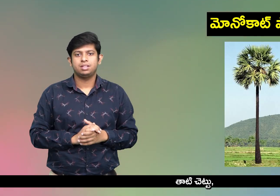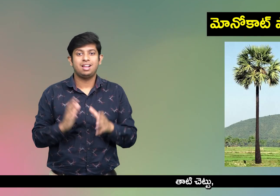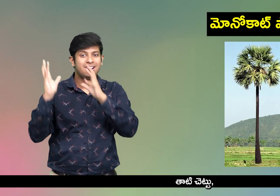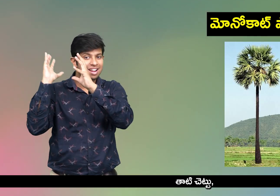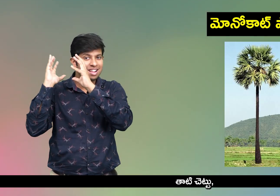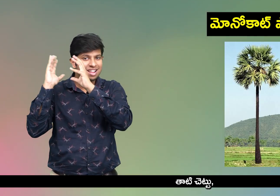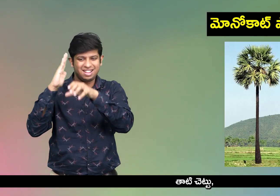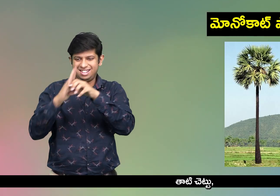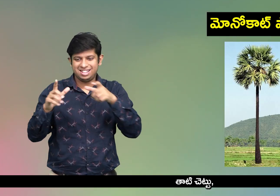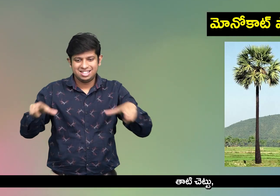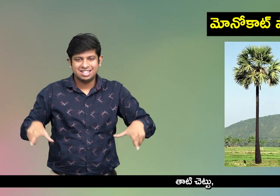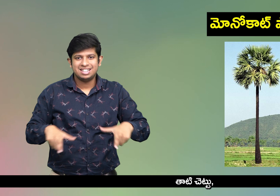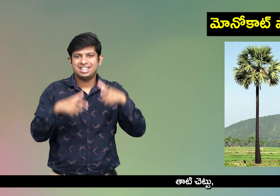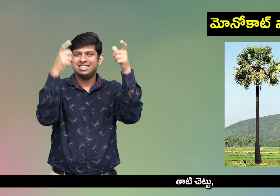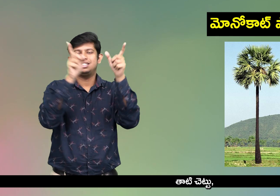తాటి చెట్టు